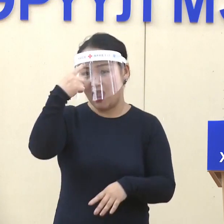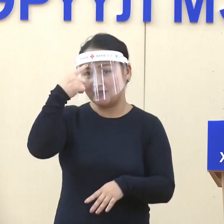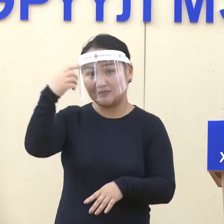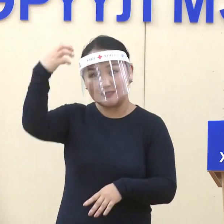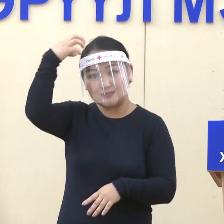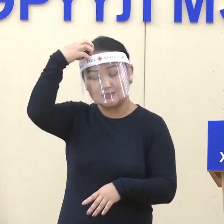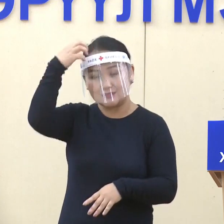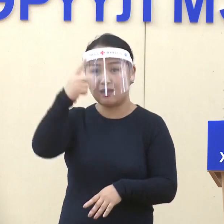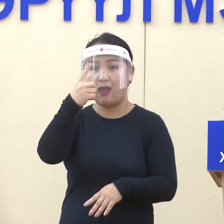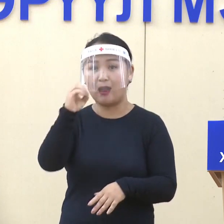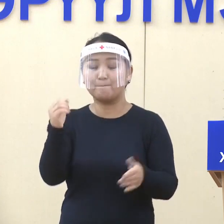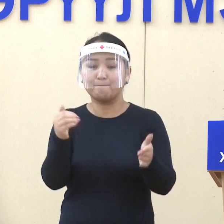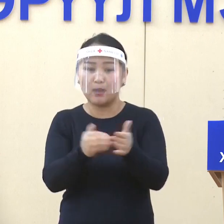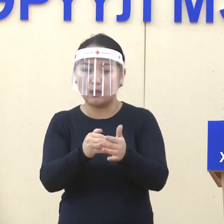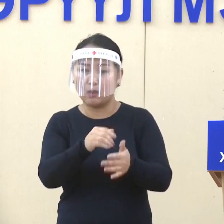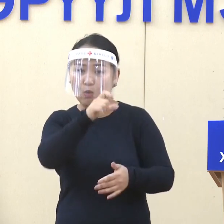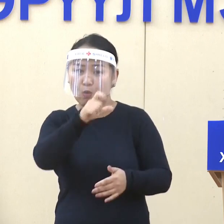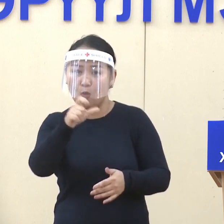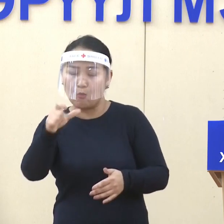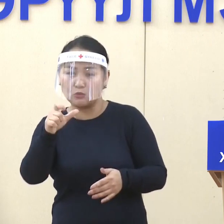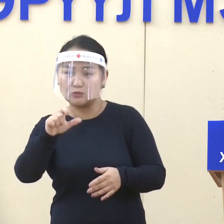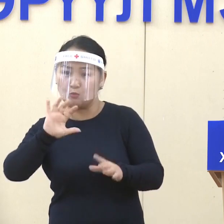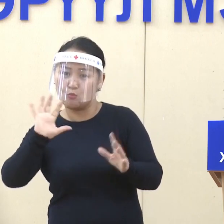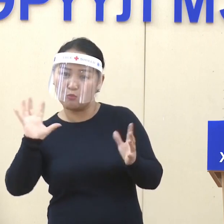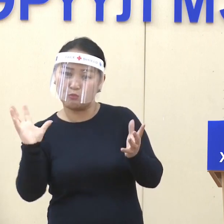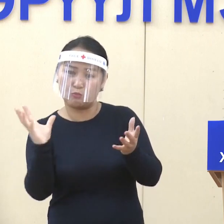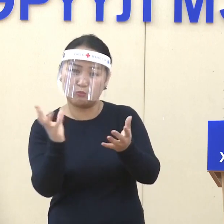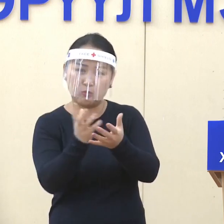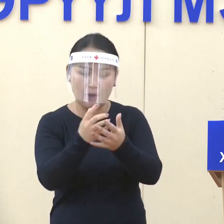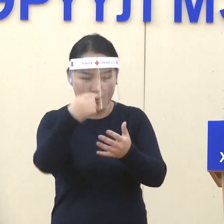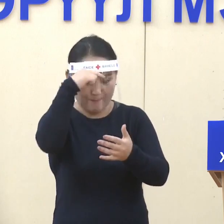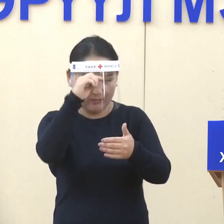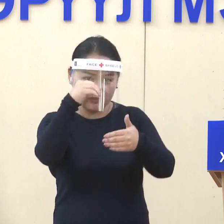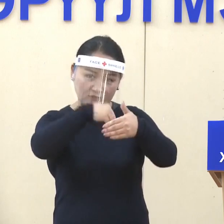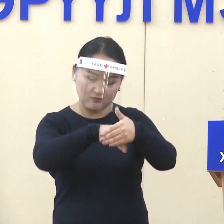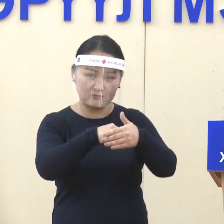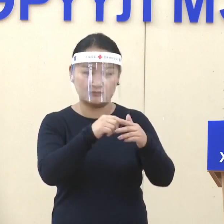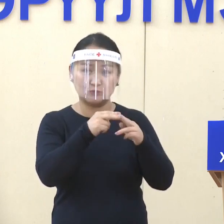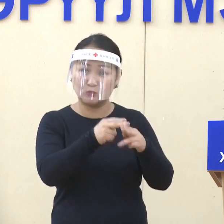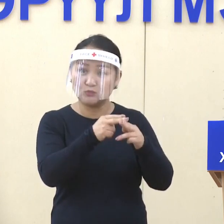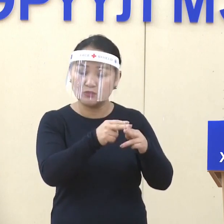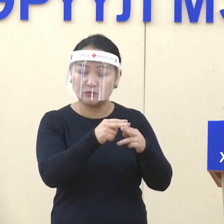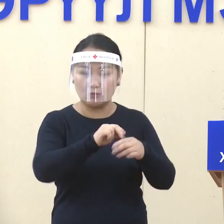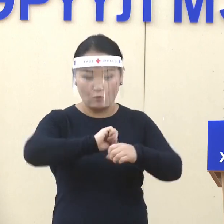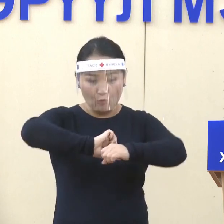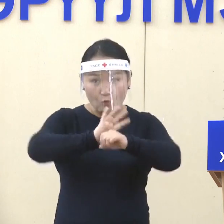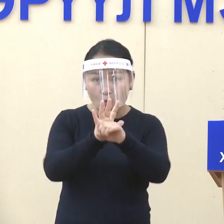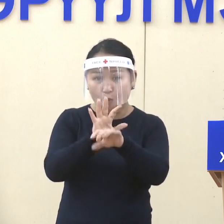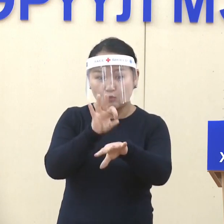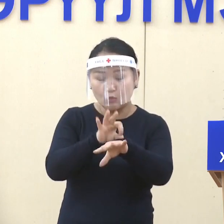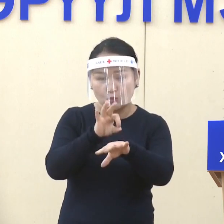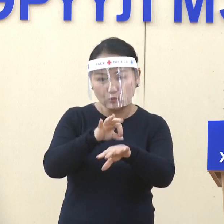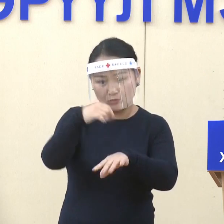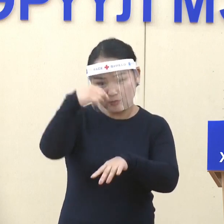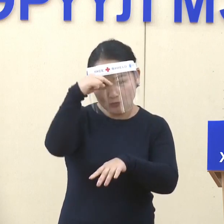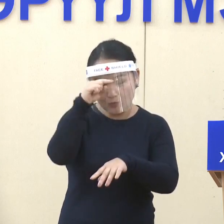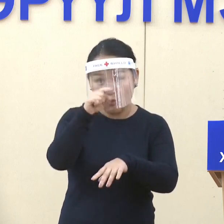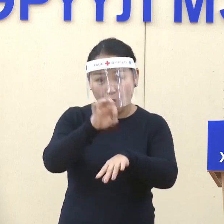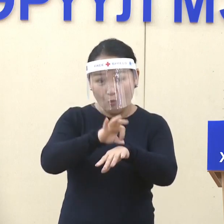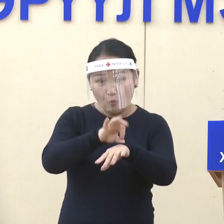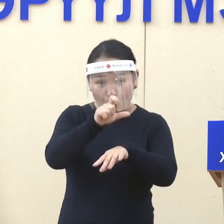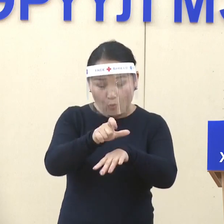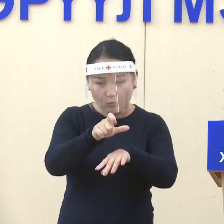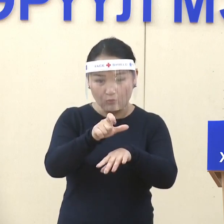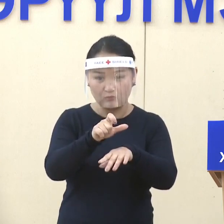газраас 100,000 хүнийг нэг зэрэг хэвтэн эмчлүүлэх, зөвхөн коронавирустэй хүнийг одоо эмчлэх ийм